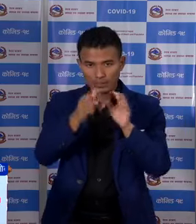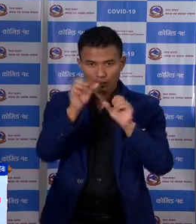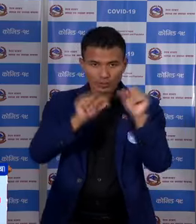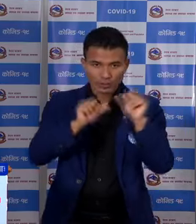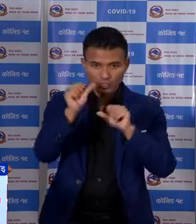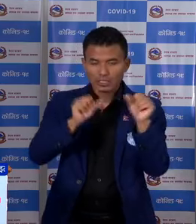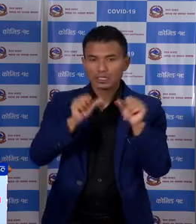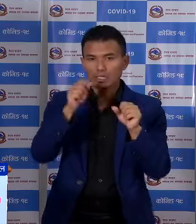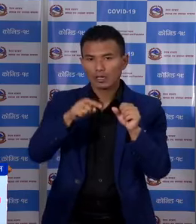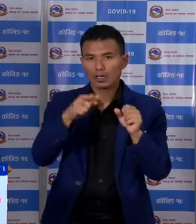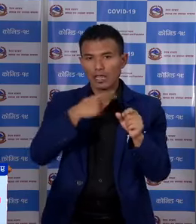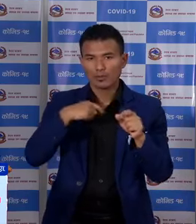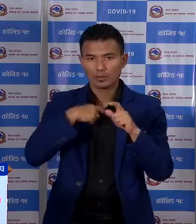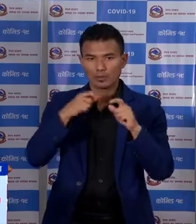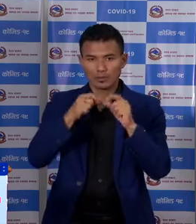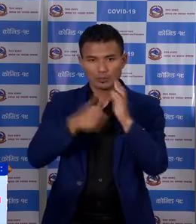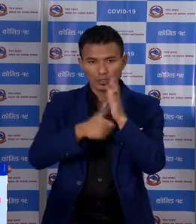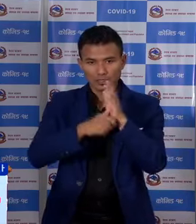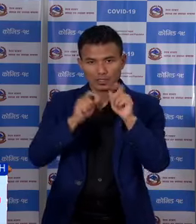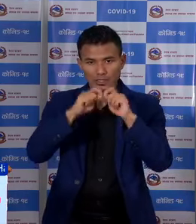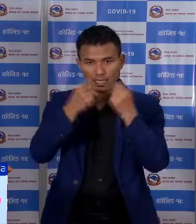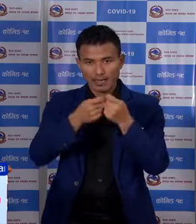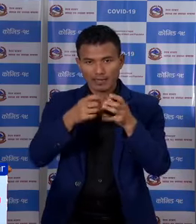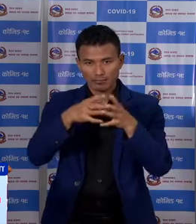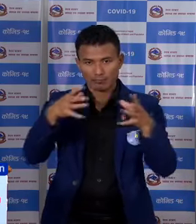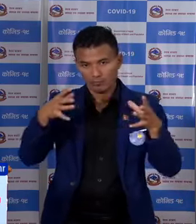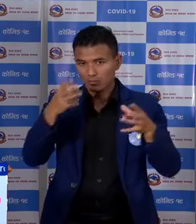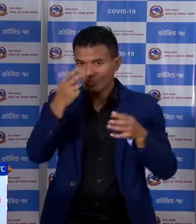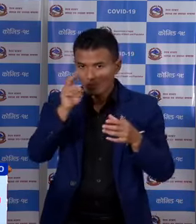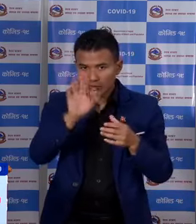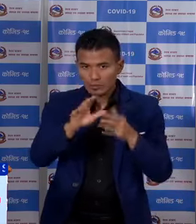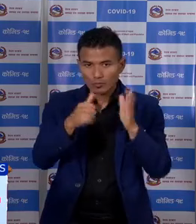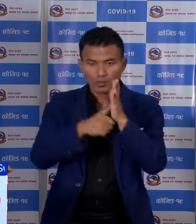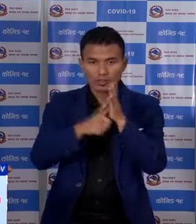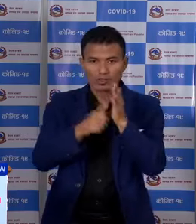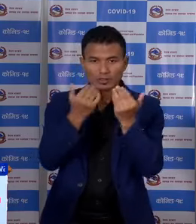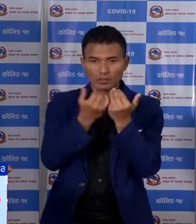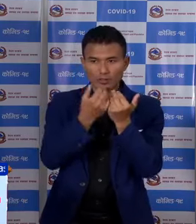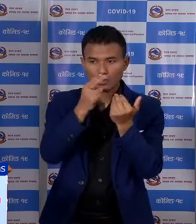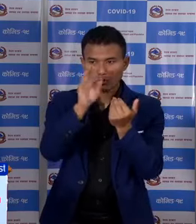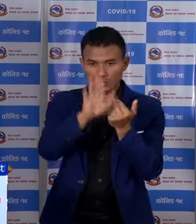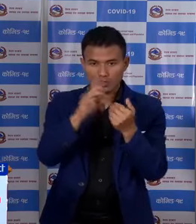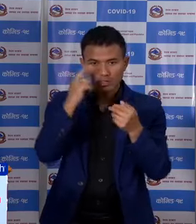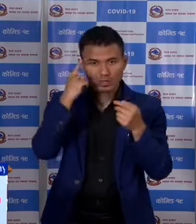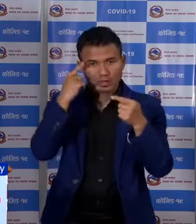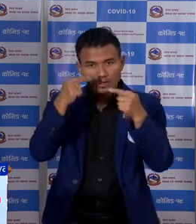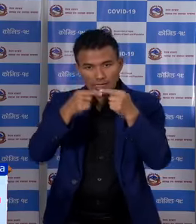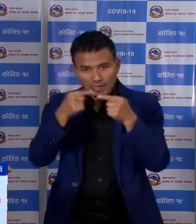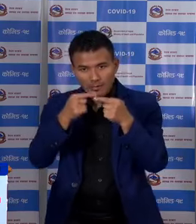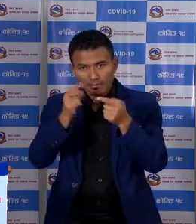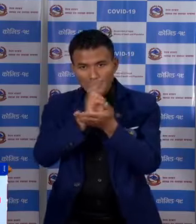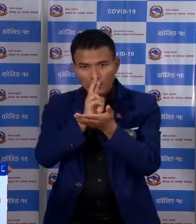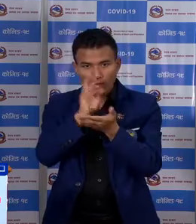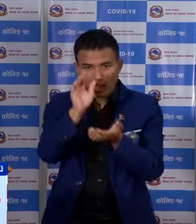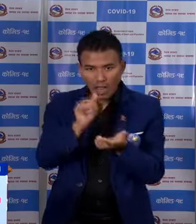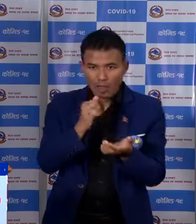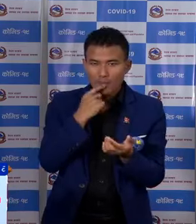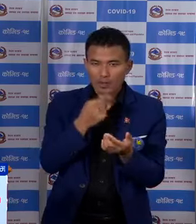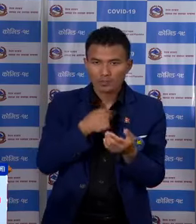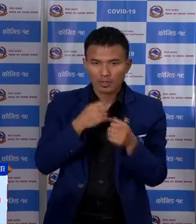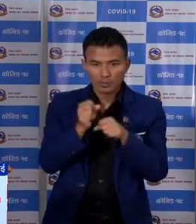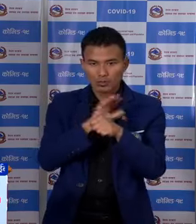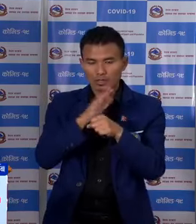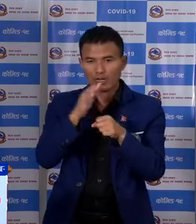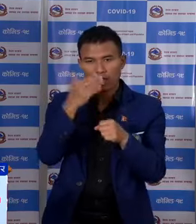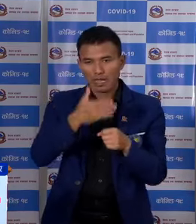जती ले अईले आमरो दायरा परिक्षेन को बड़े संगाई परिक्षेन अरुगराय राखनो भयको छा नेगेटीव परिक्षेन आउना बित्तिकाई अब मलाय कईले पनी